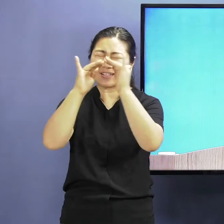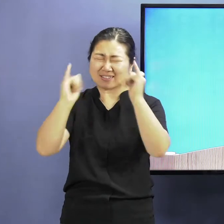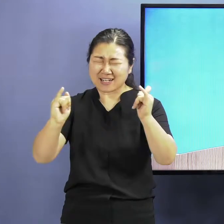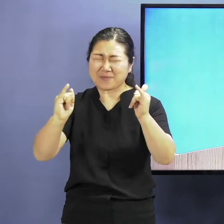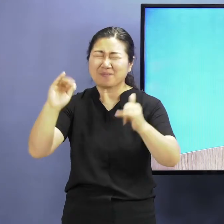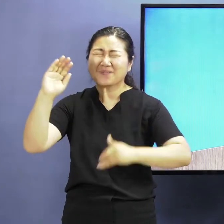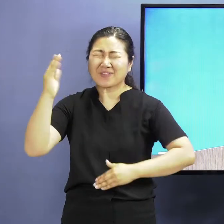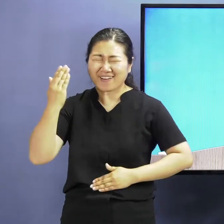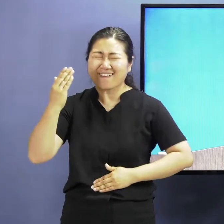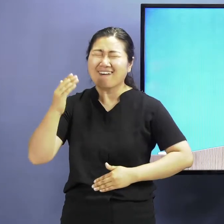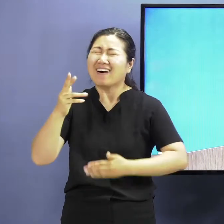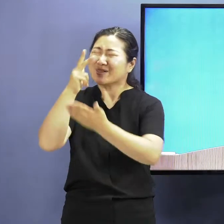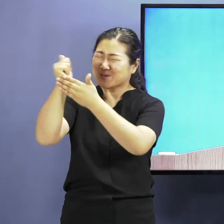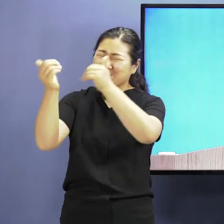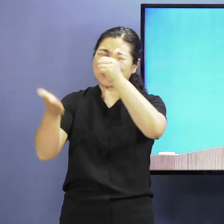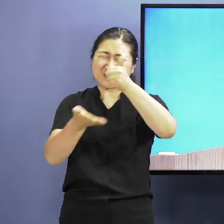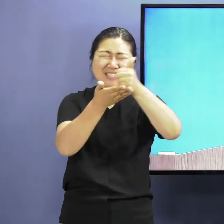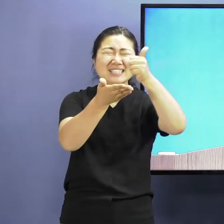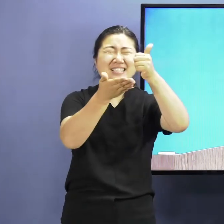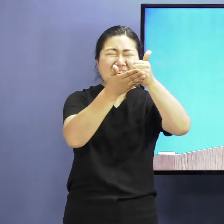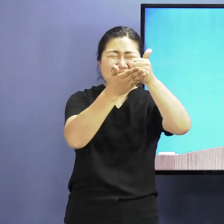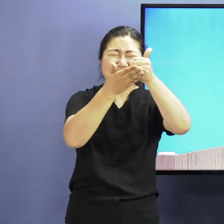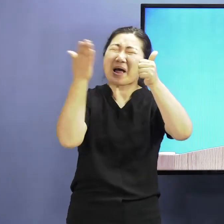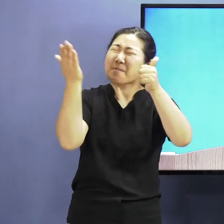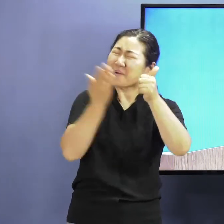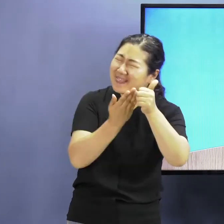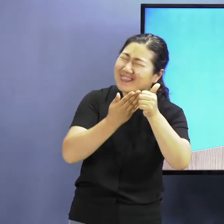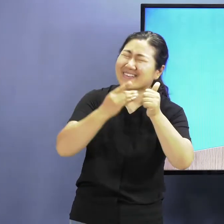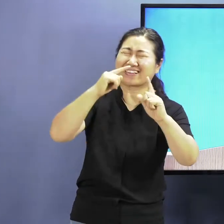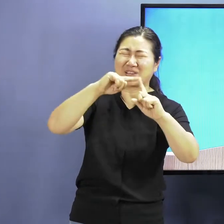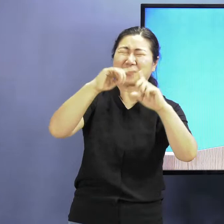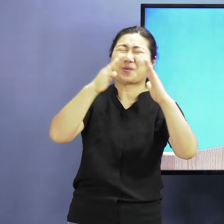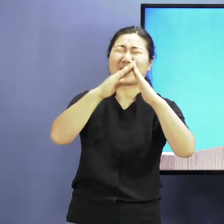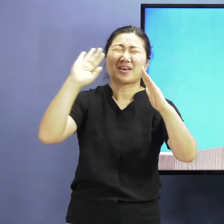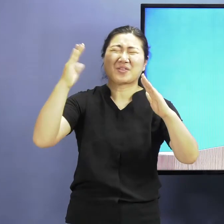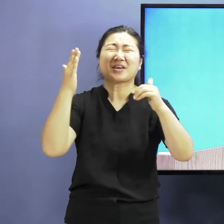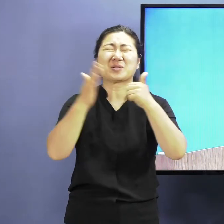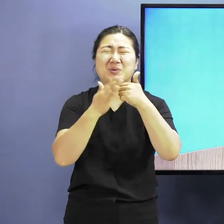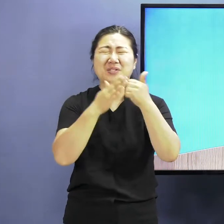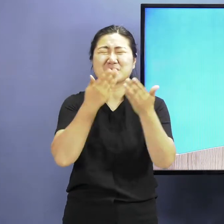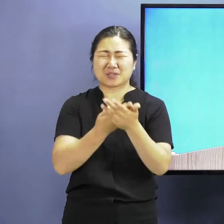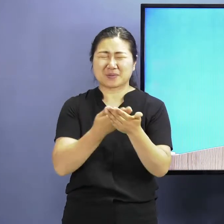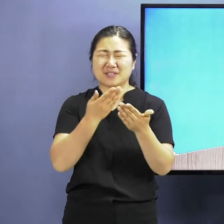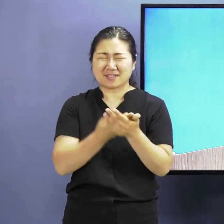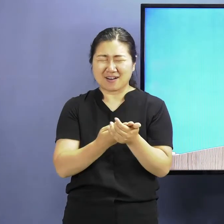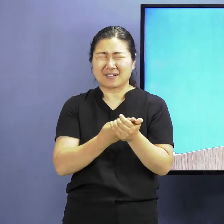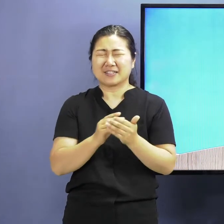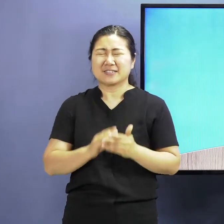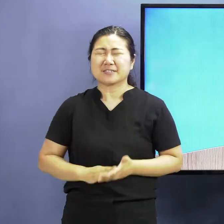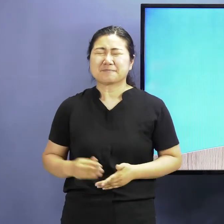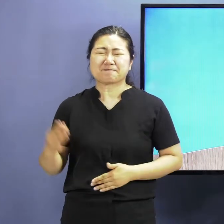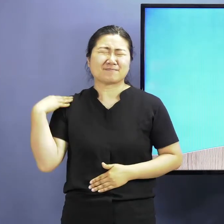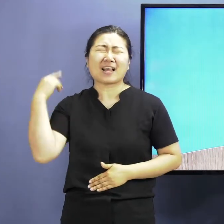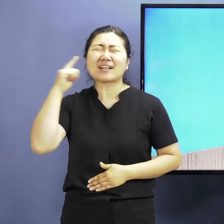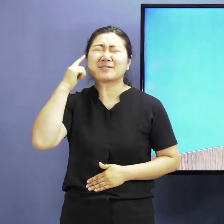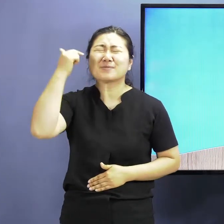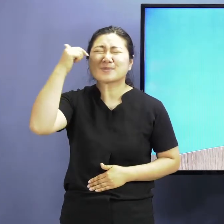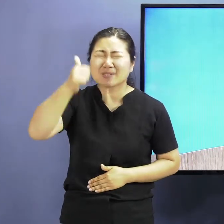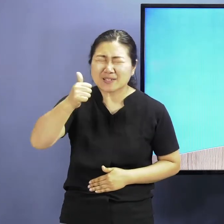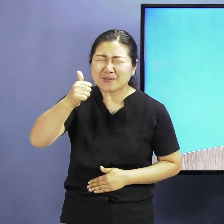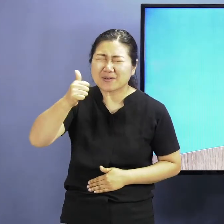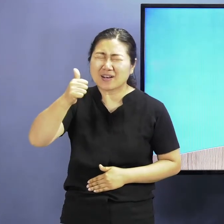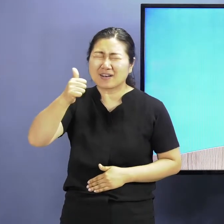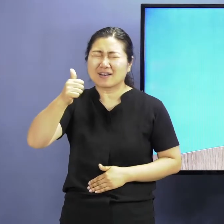칭찬받는 우리 호산나 교회 되게 하옵소서. 기름 부어 세우신 우리 유진소 담임